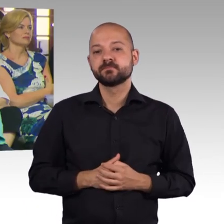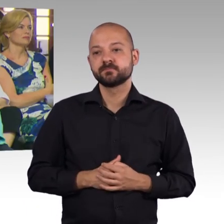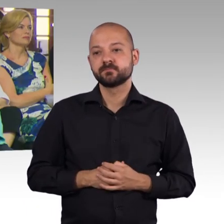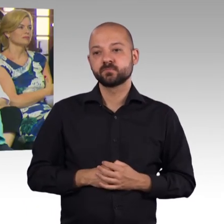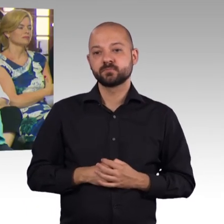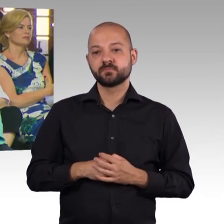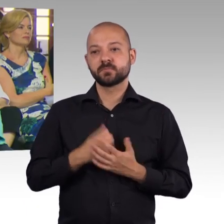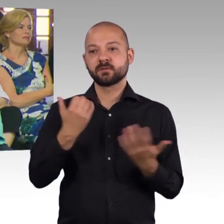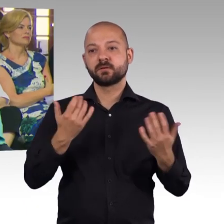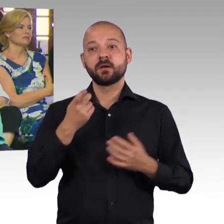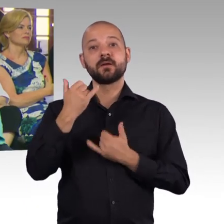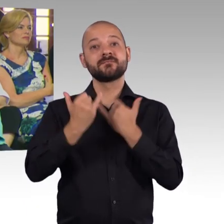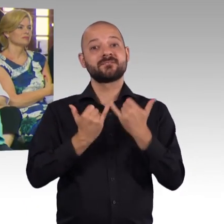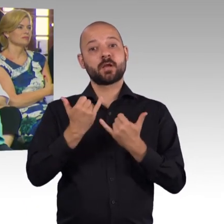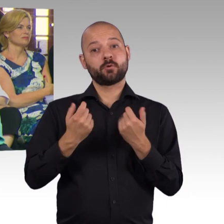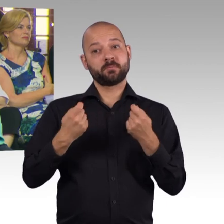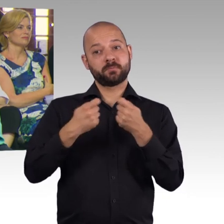So, jetzt